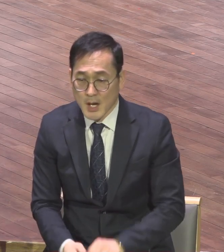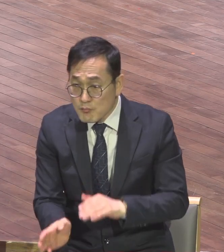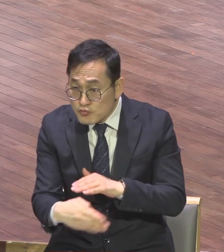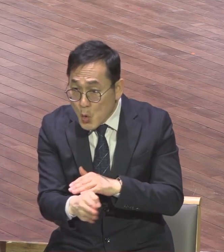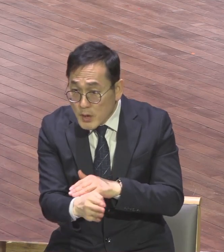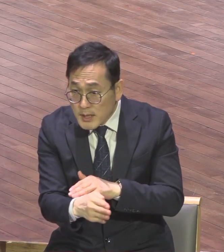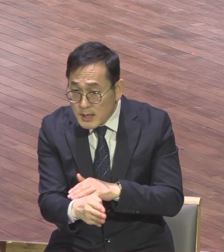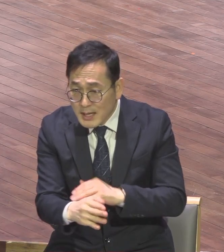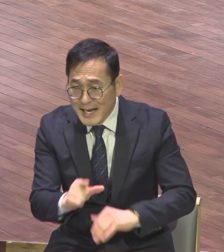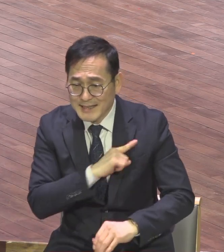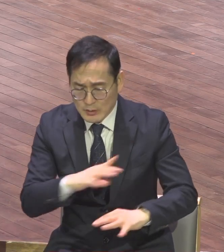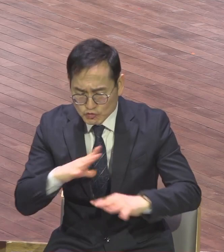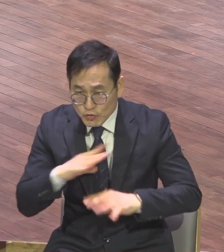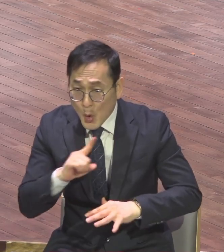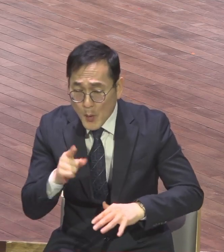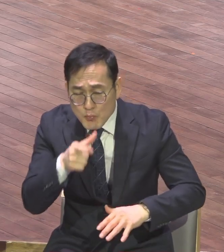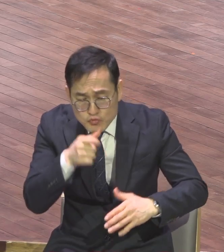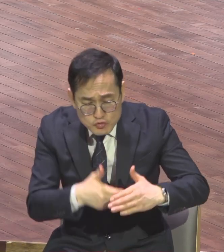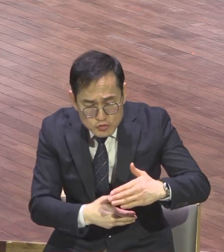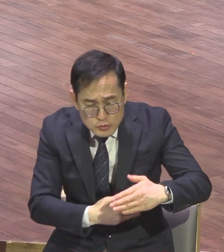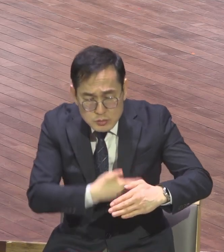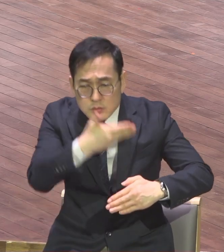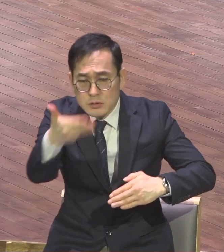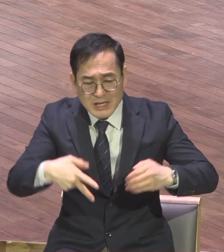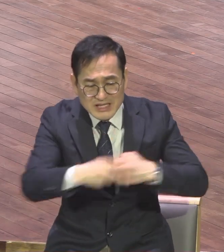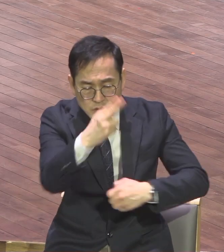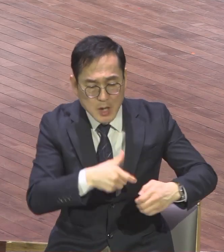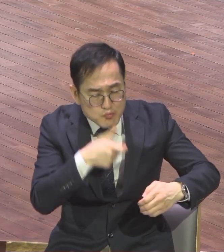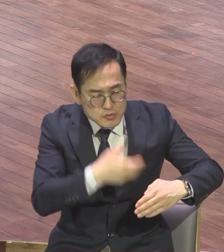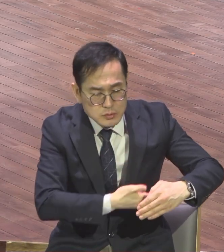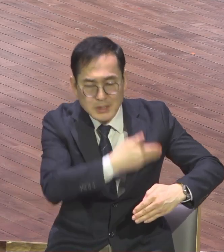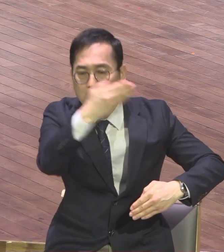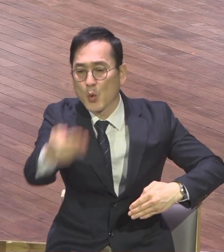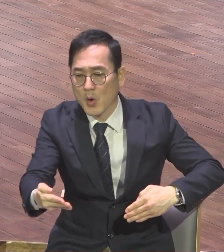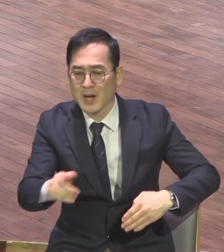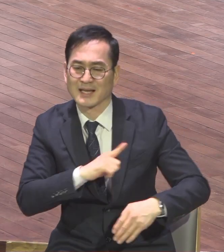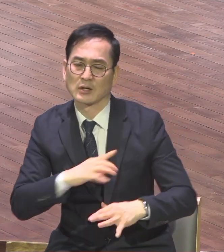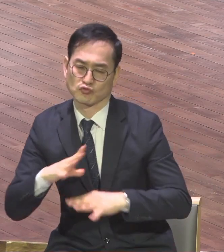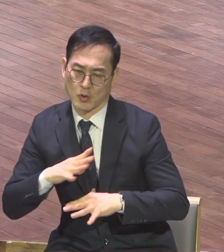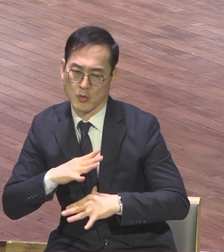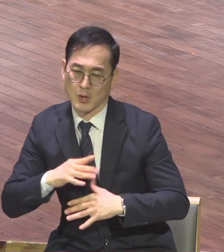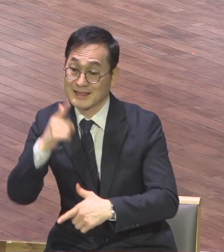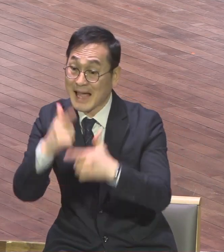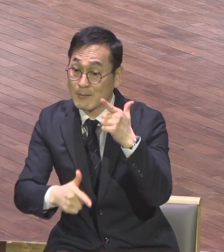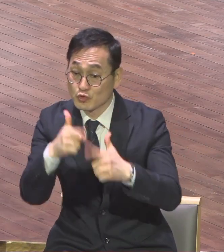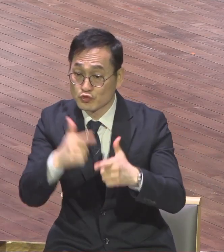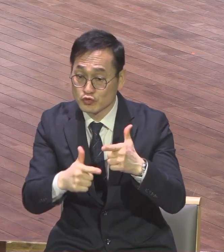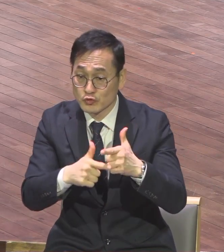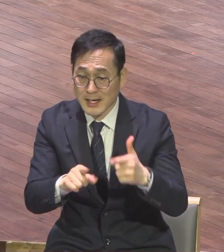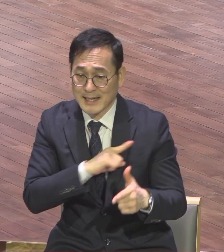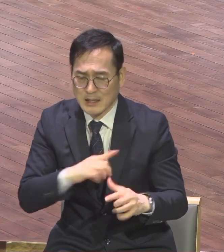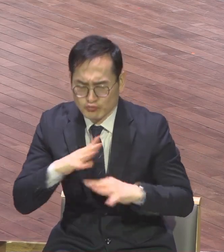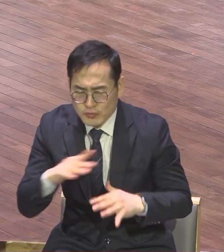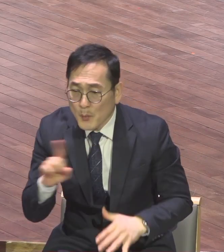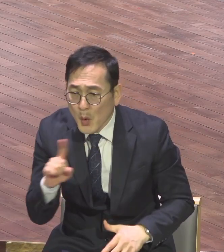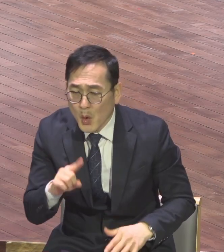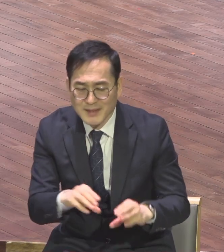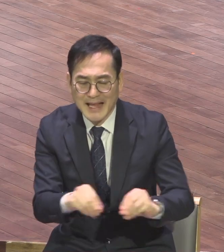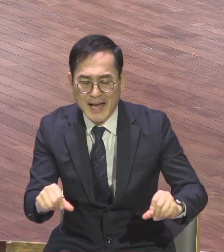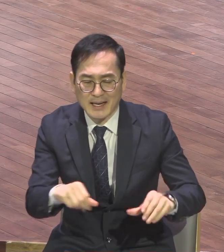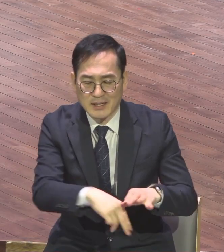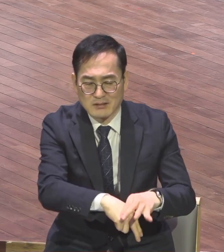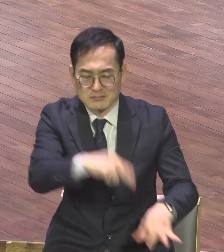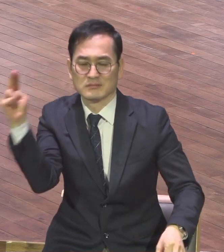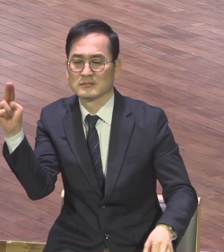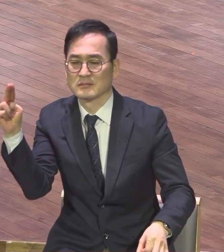물고기에게 가장 두려운 것은 물에서 끊어지는 것이다. 나무에게 가장 두려운 것은 땅에서 뿌리 뽑히는 것이듯